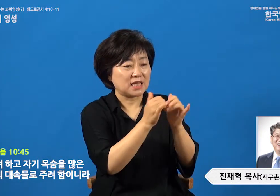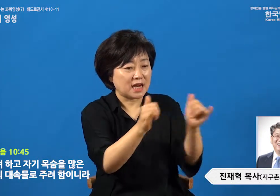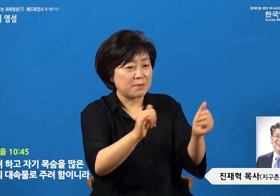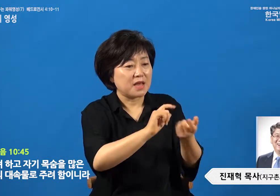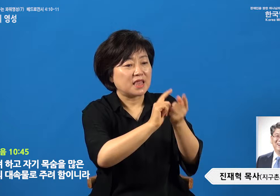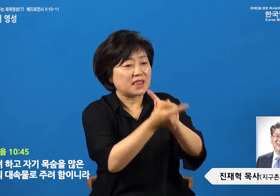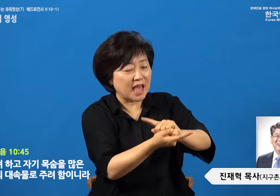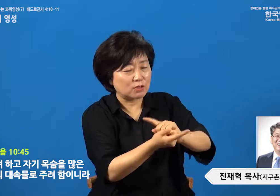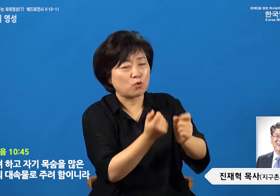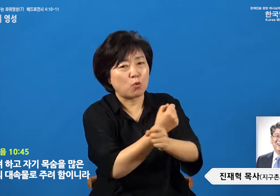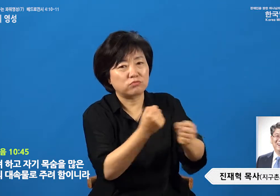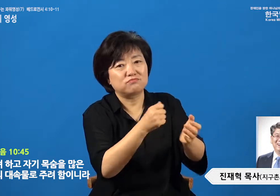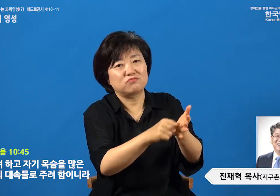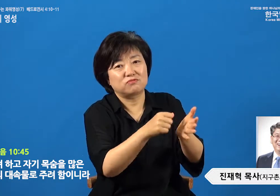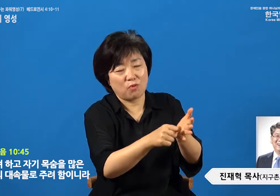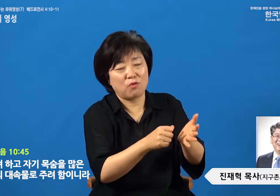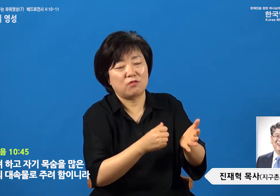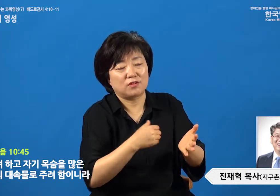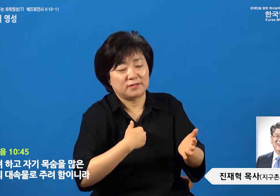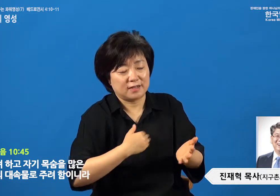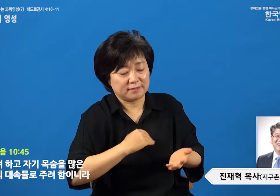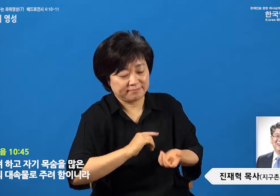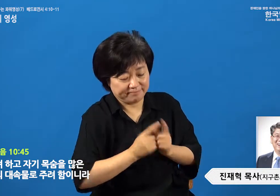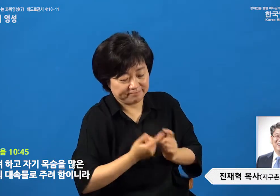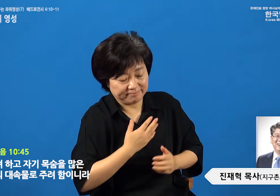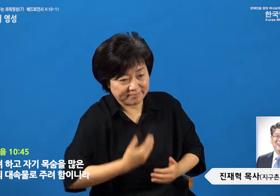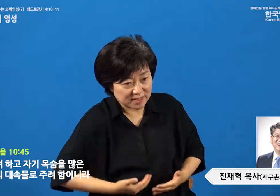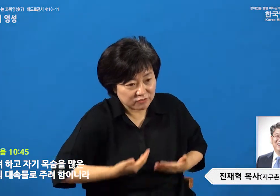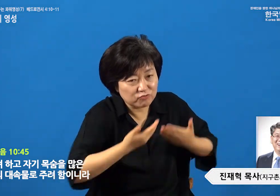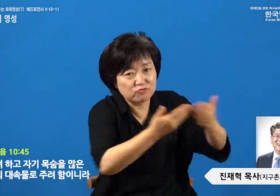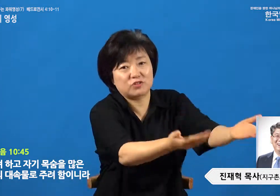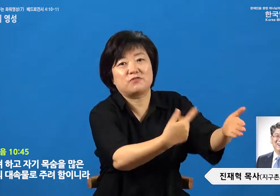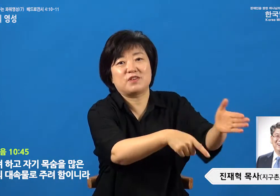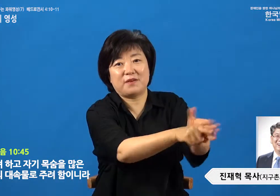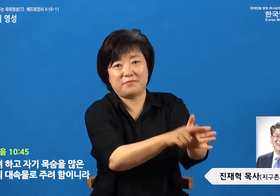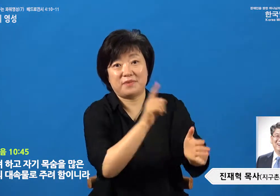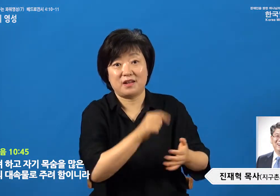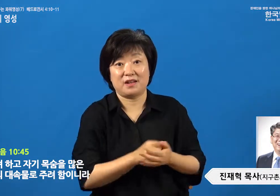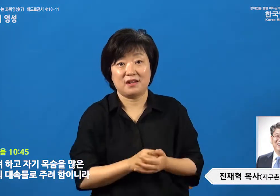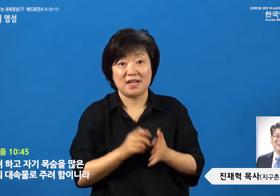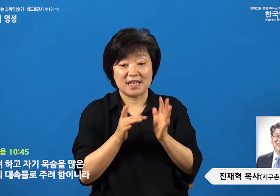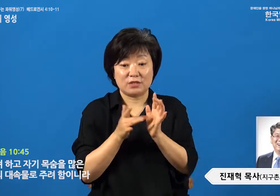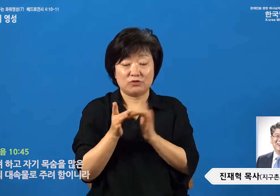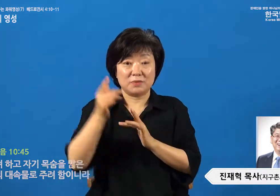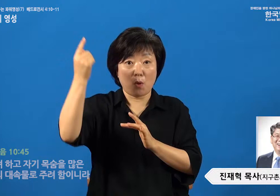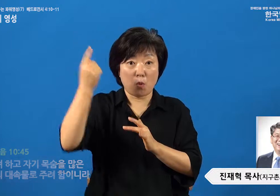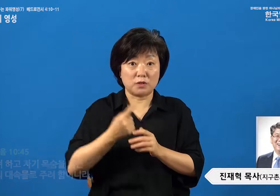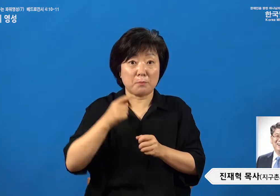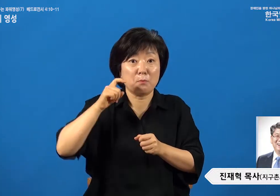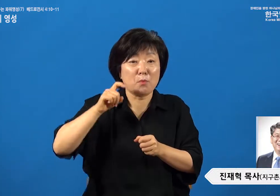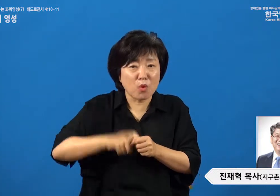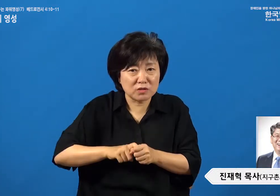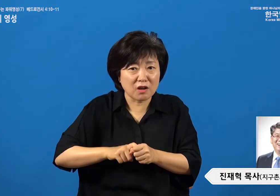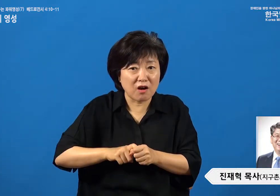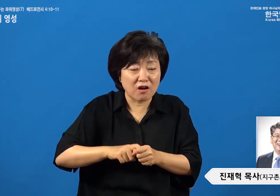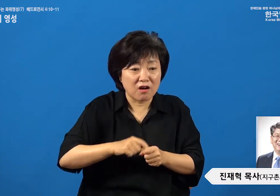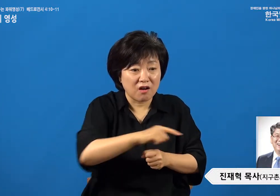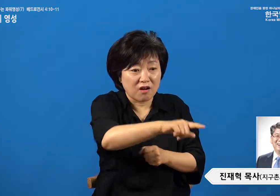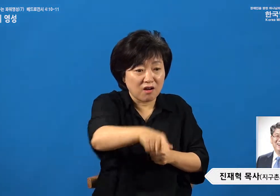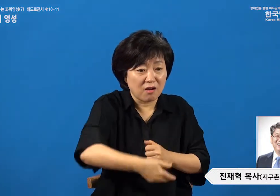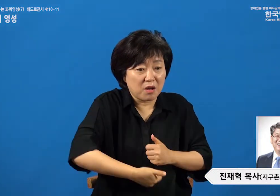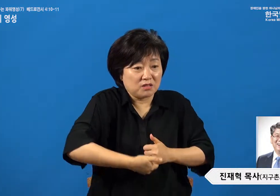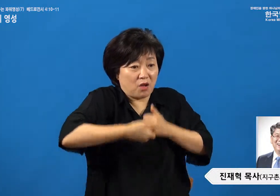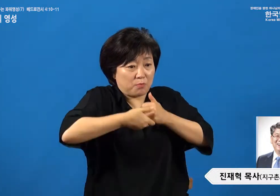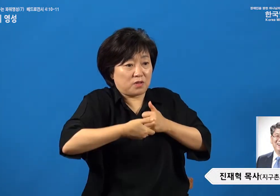함이니라. 주님의 말씀을 한번 다시 곱씹어 보십시오. 인자가 온 것은 섬김을 받으러 온